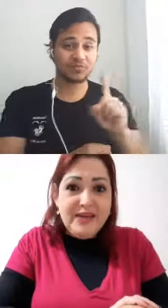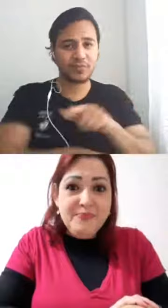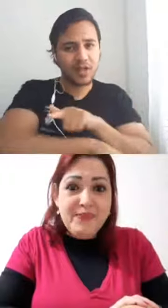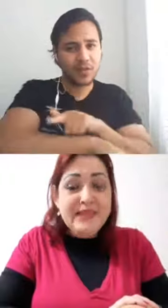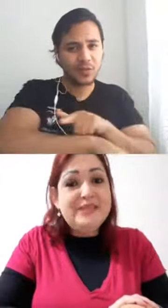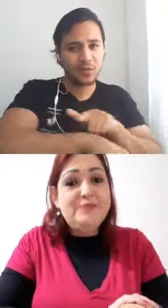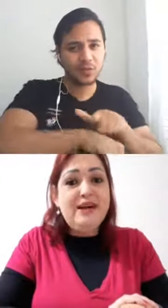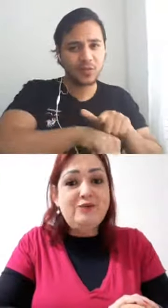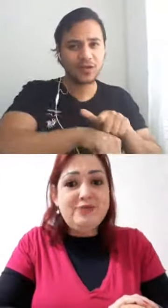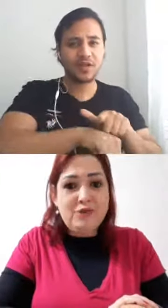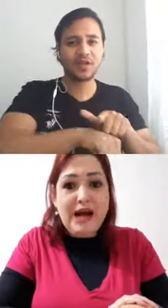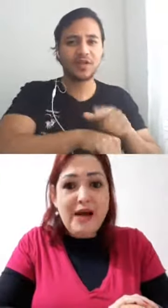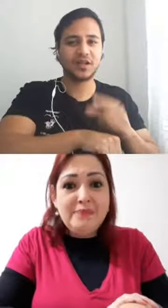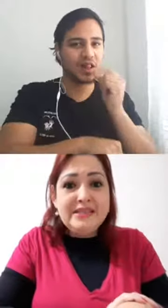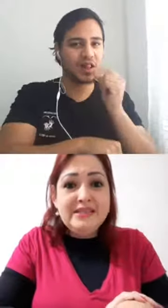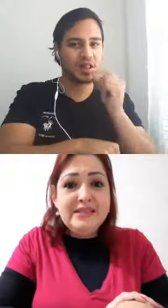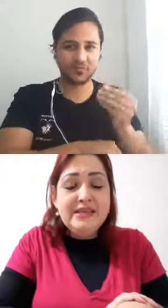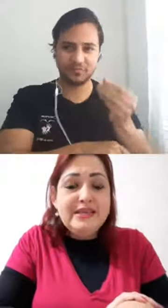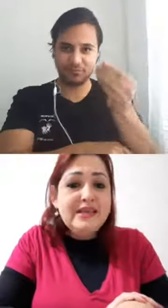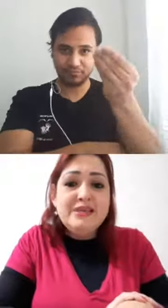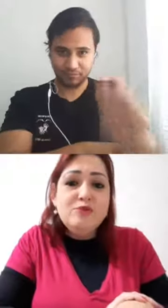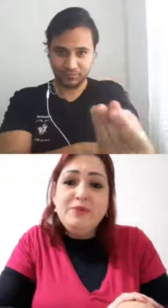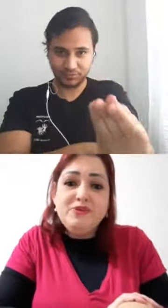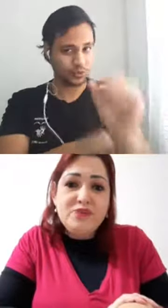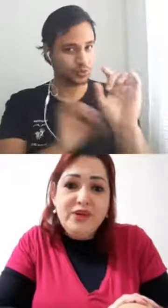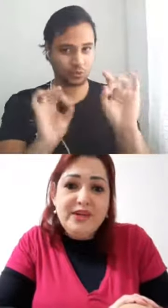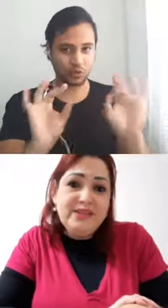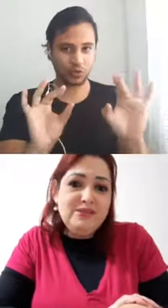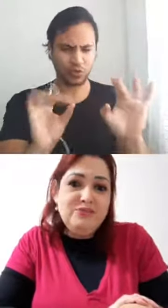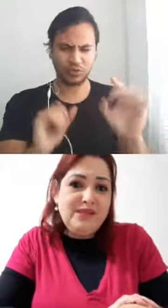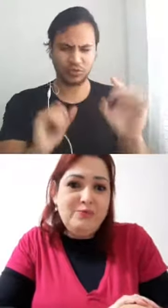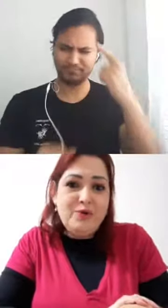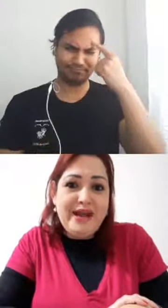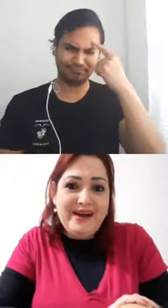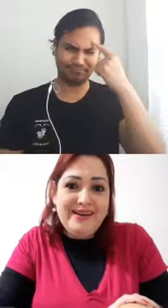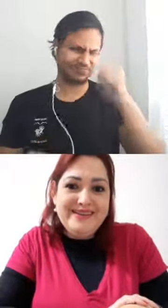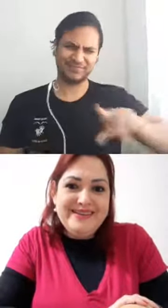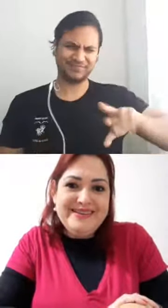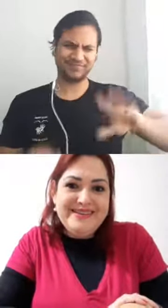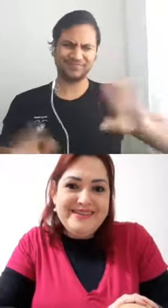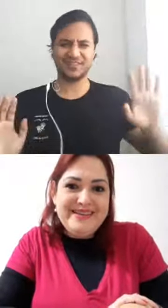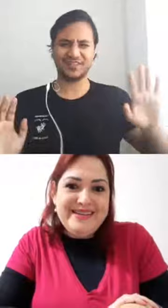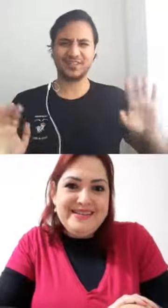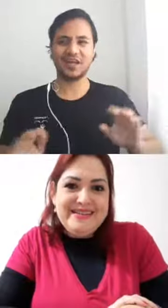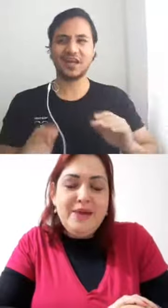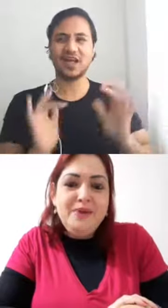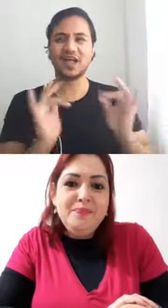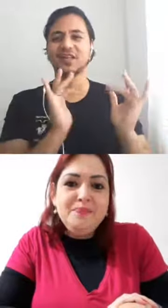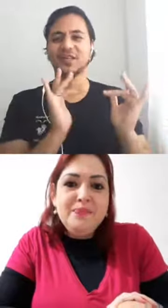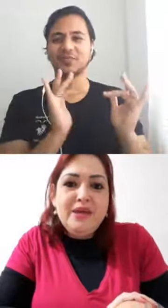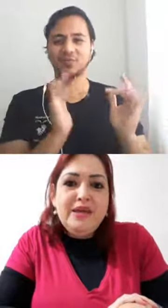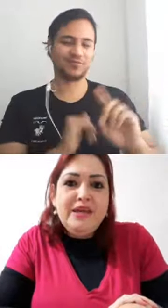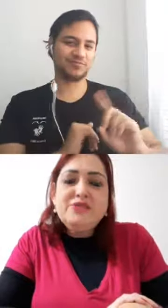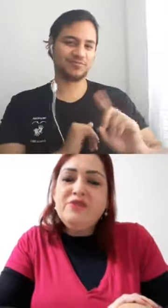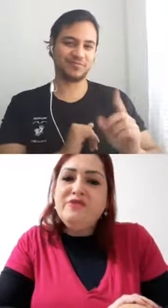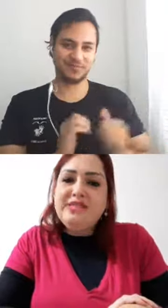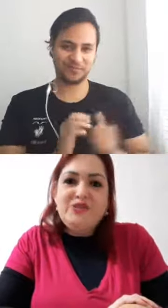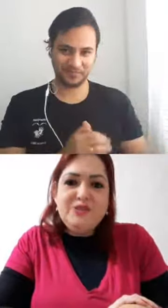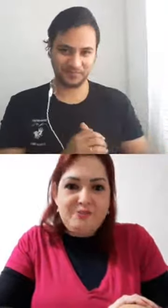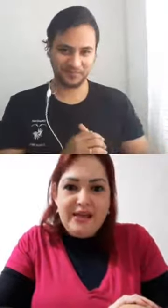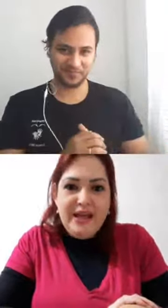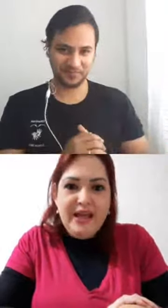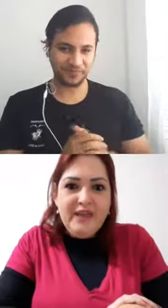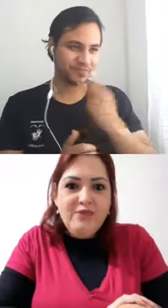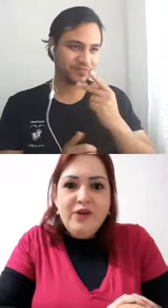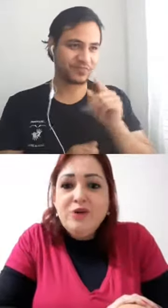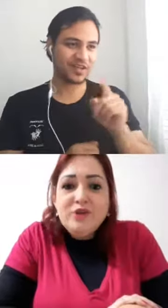você, ela quis pegar o seu lápis e ela não pensou em questão de namorar, sabe? Isso que você disse